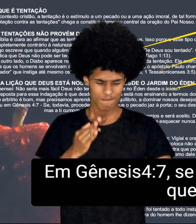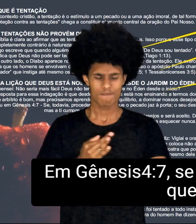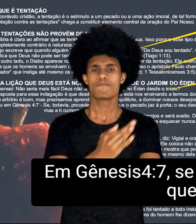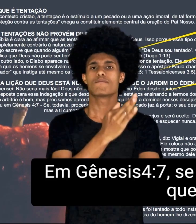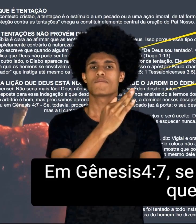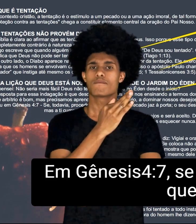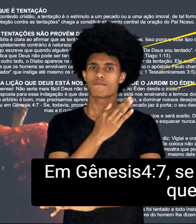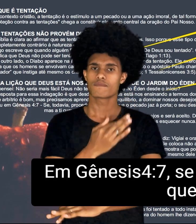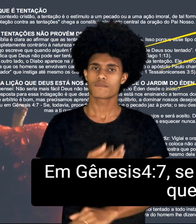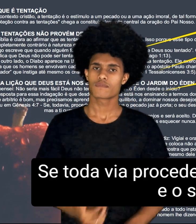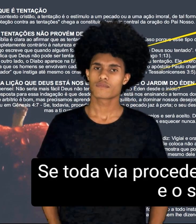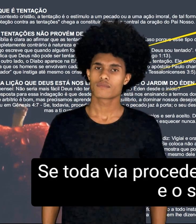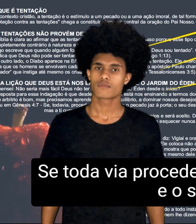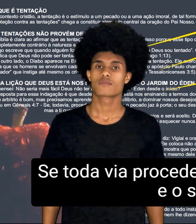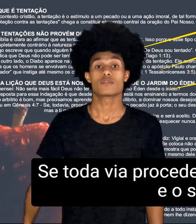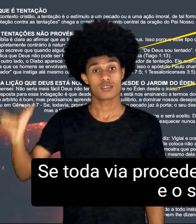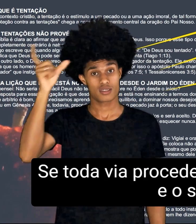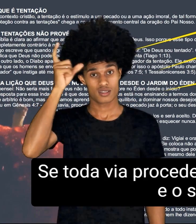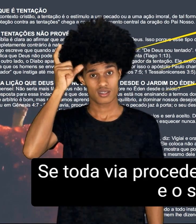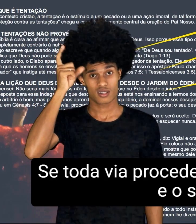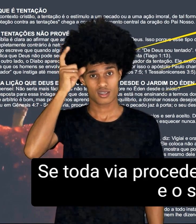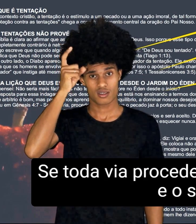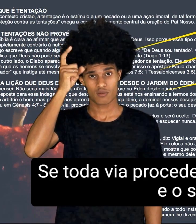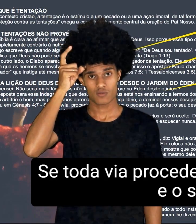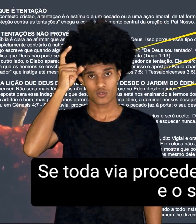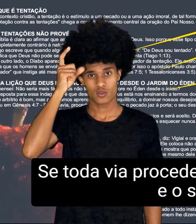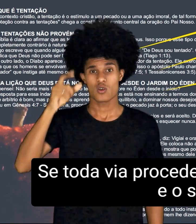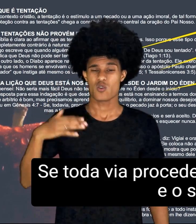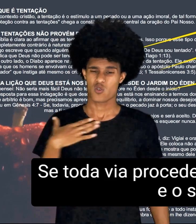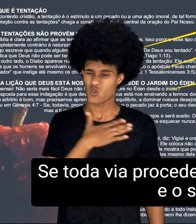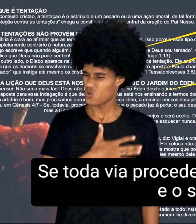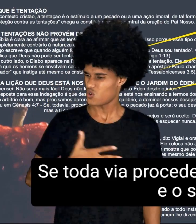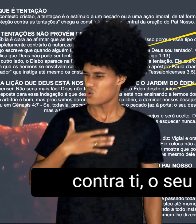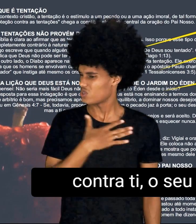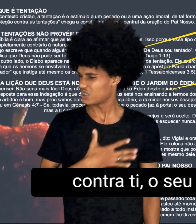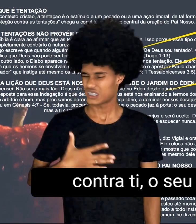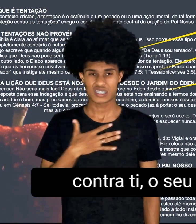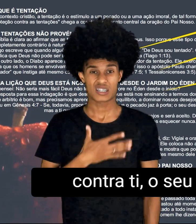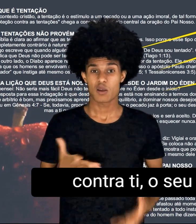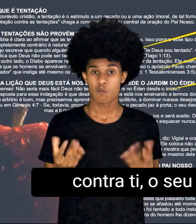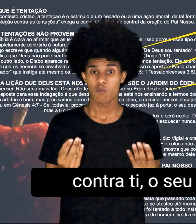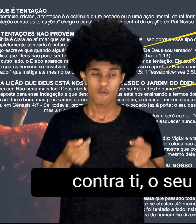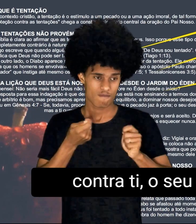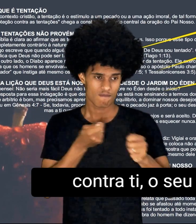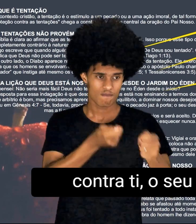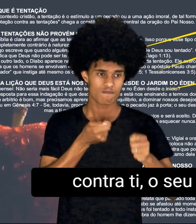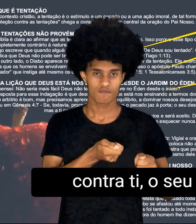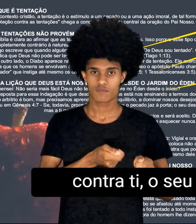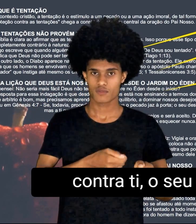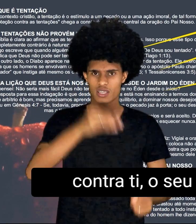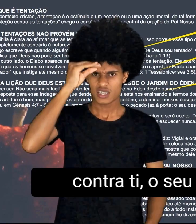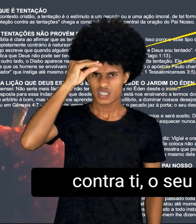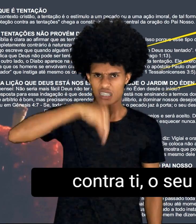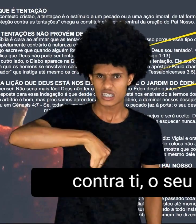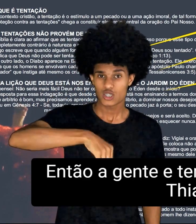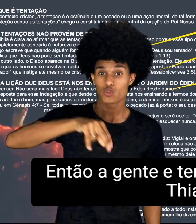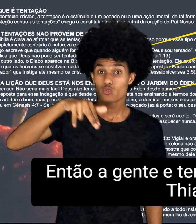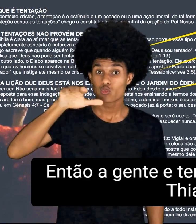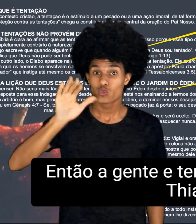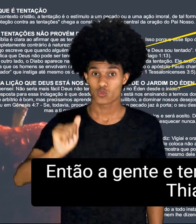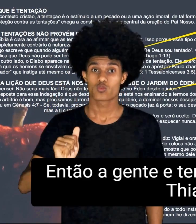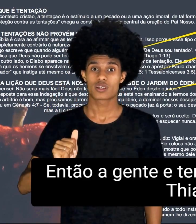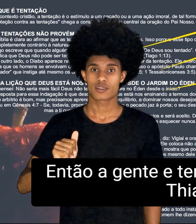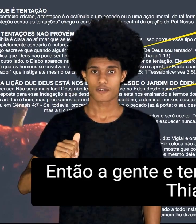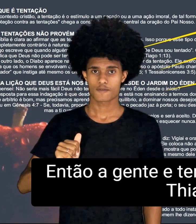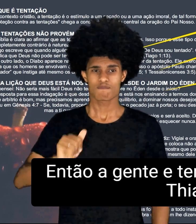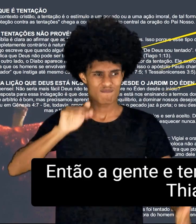procederes bem, não é certo que serás aceito, se todavia procederes mal, o pecado jaz à porta, o seu desejo será contra ti, o seu desejo será contra ti, né? Então a